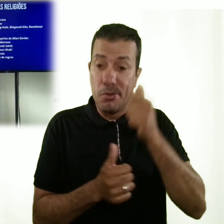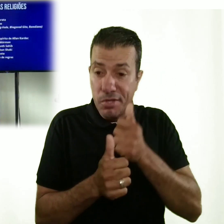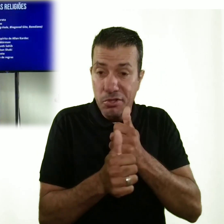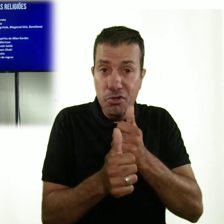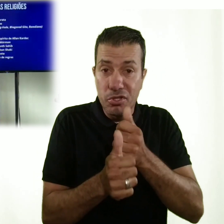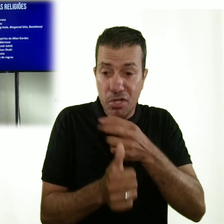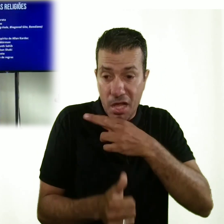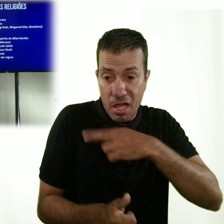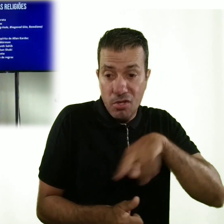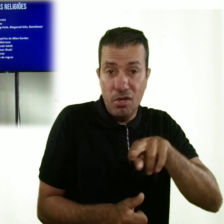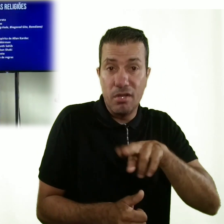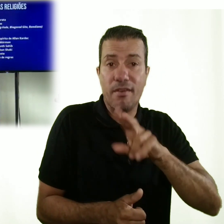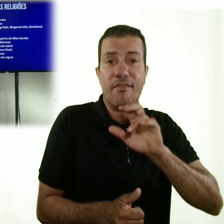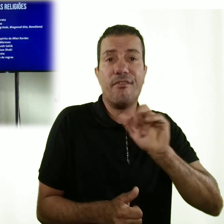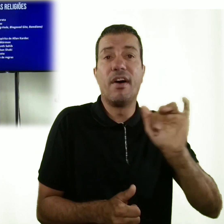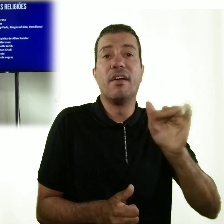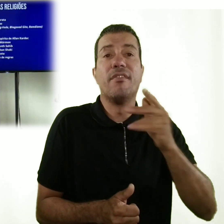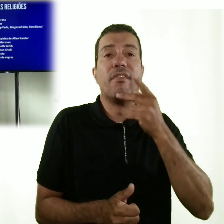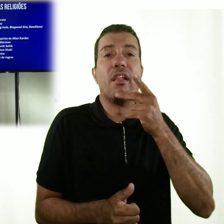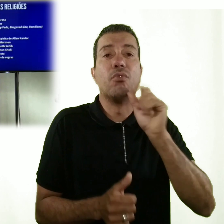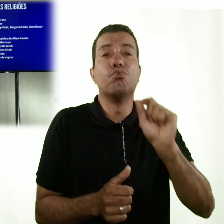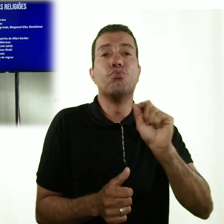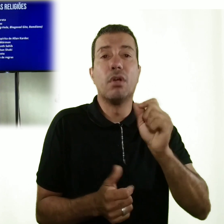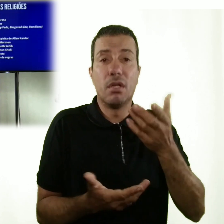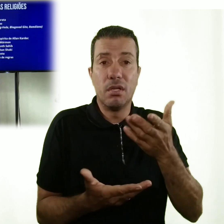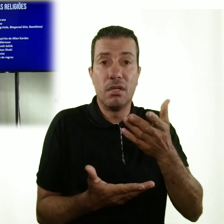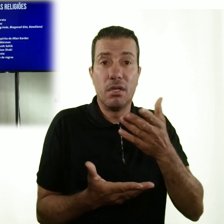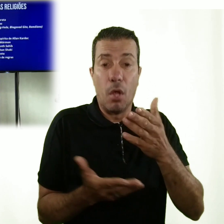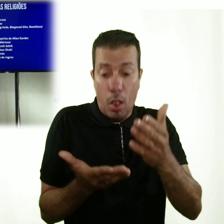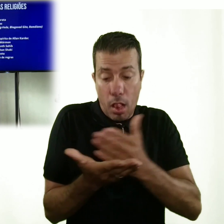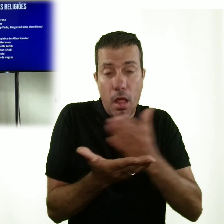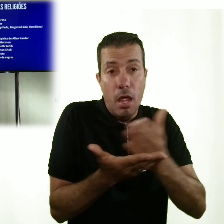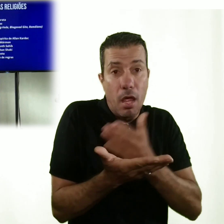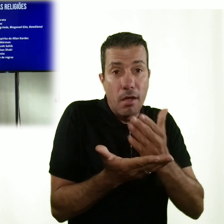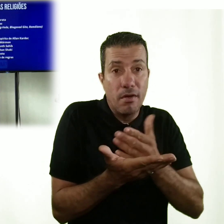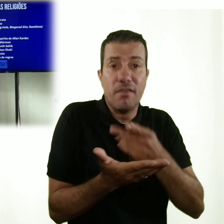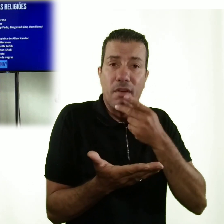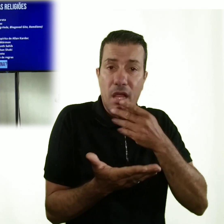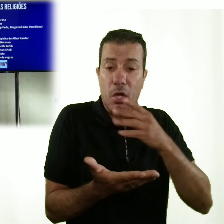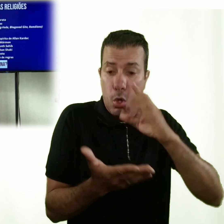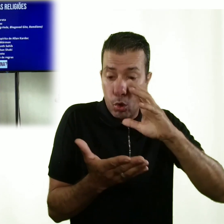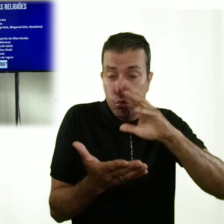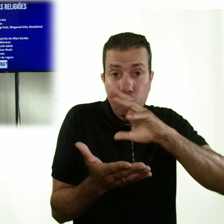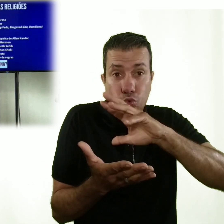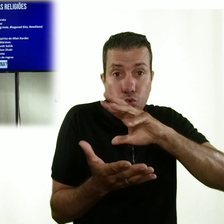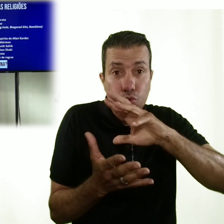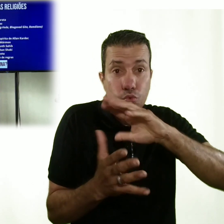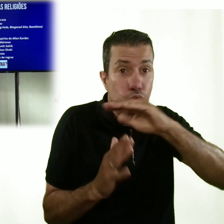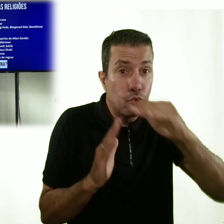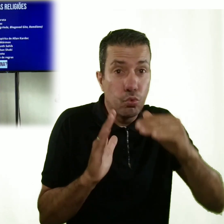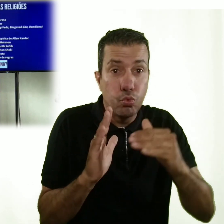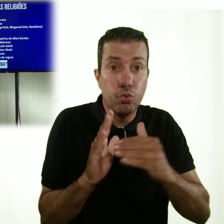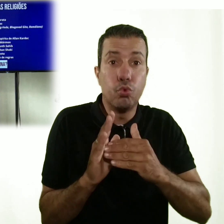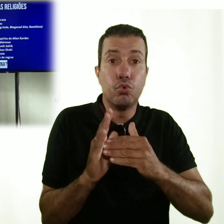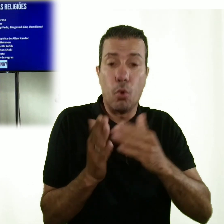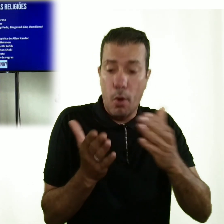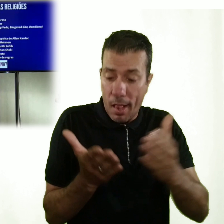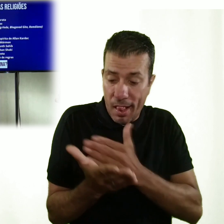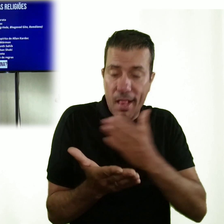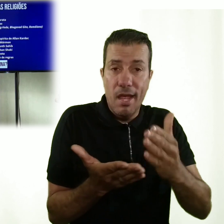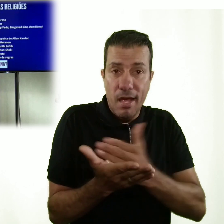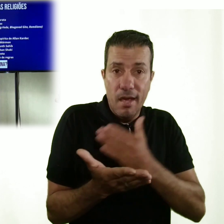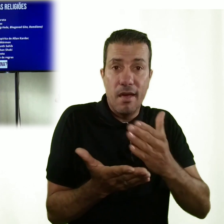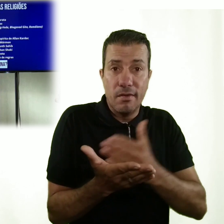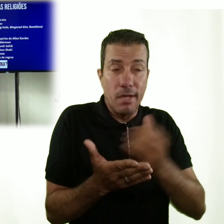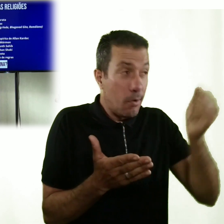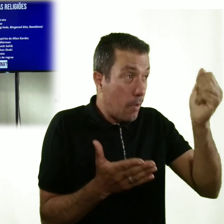religião deles? E dos livros deles? Eles vão dizer que todos esses livros têm uma revelação